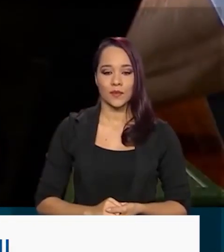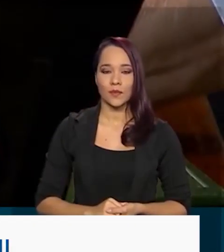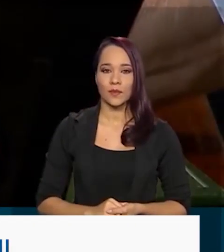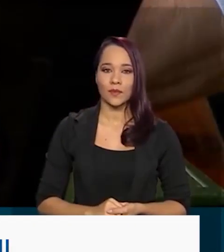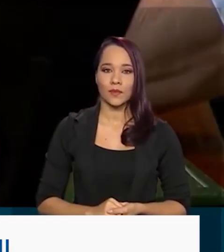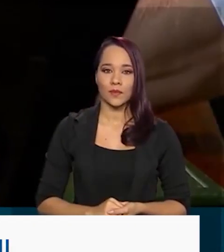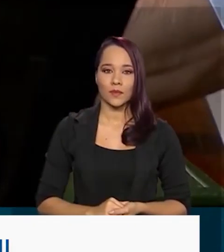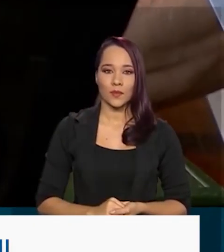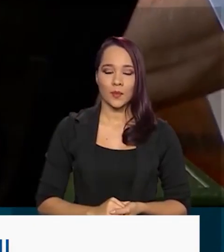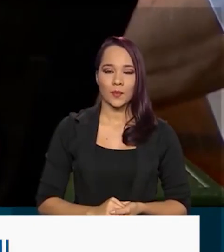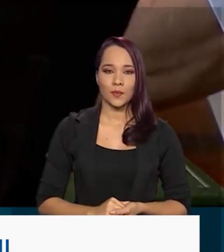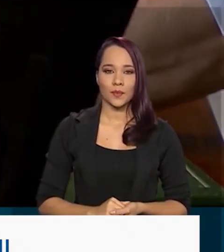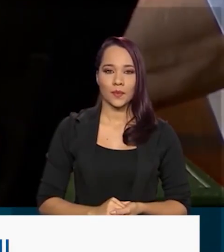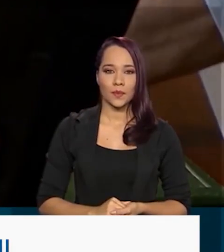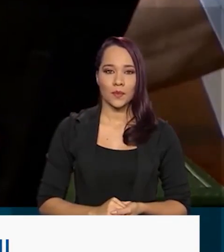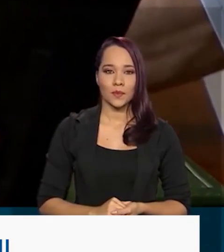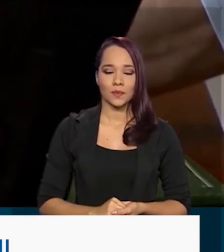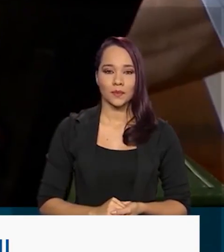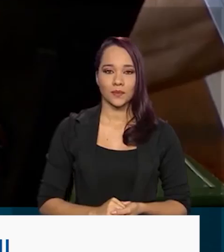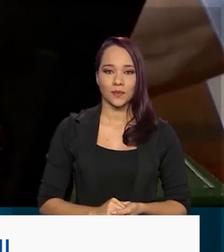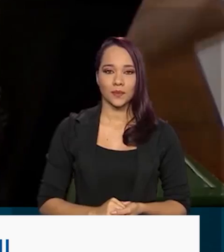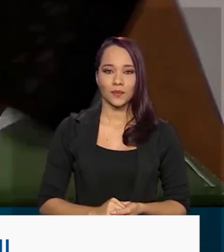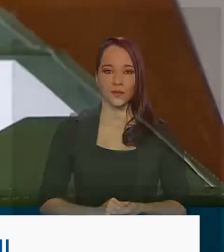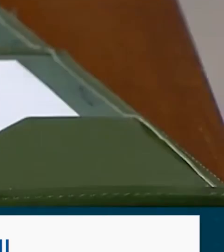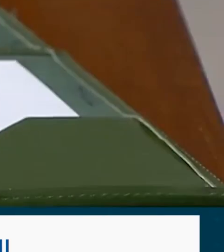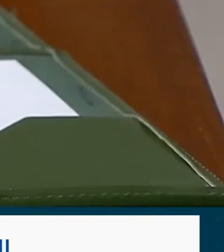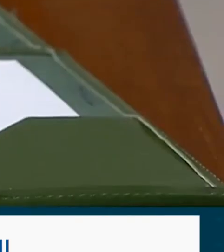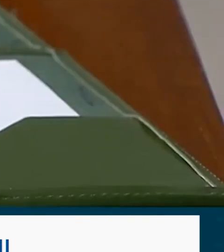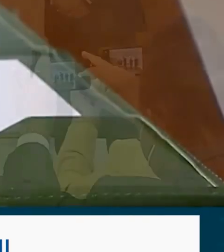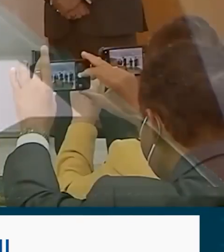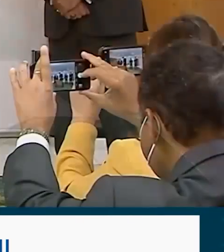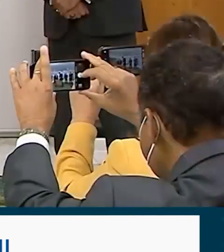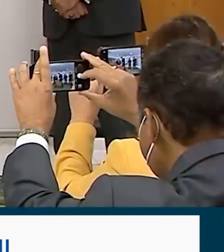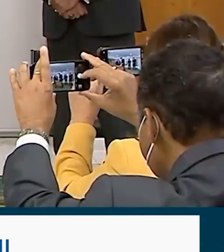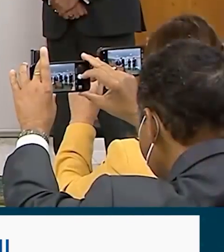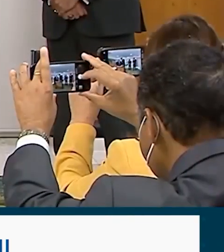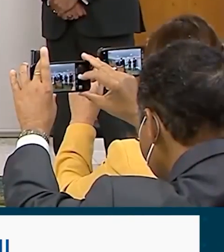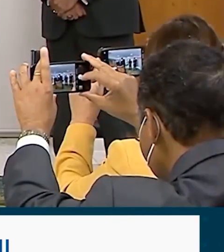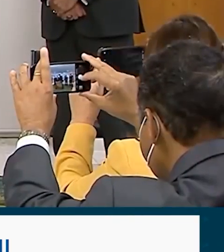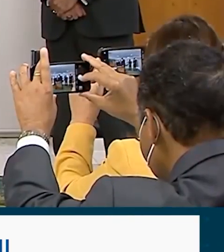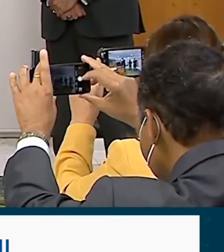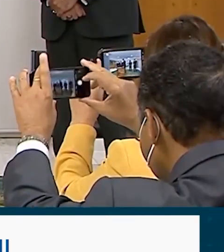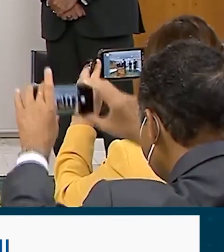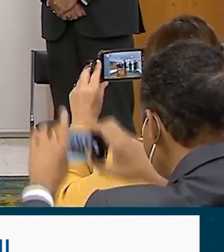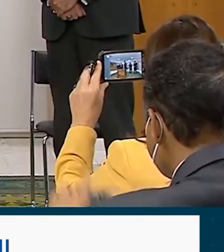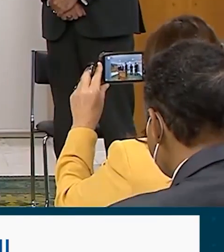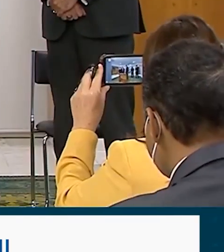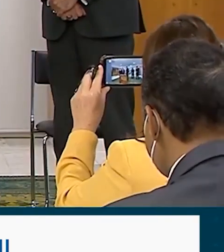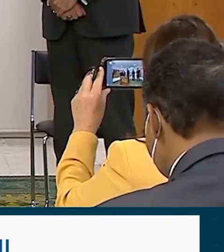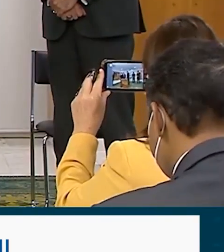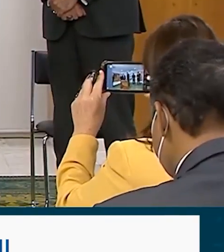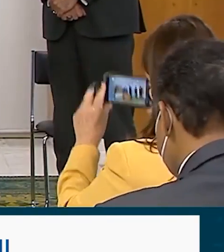R$1,9 bilhão. Essa verba tem como objetivo viabilizar a transferência de tecnologia britânica para a Fundação Oswaldo